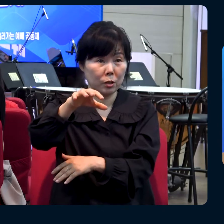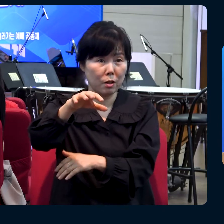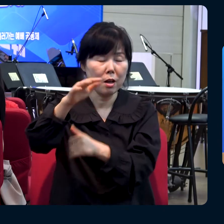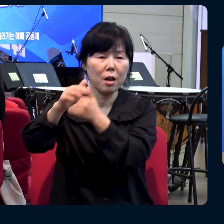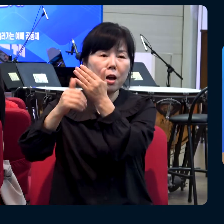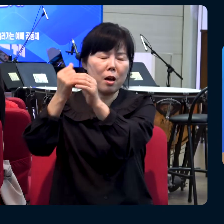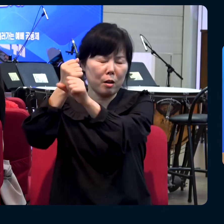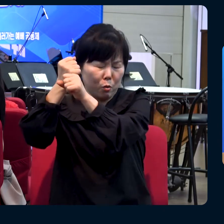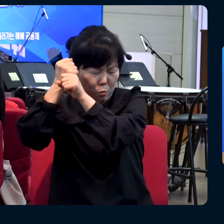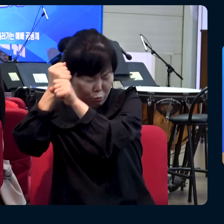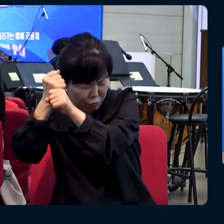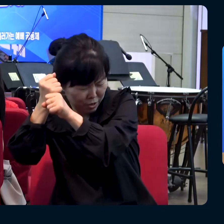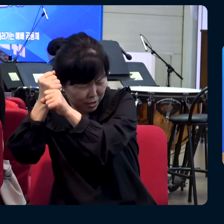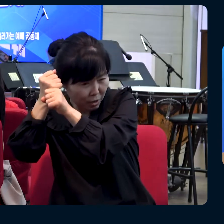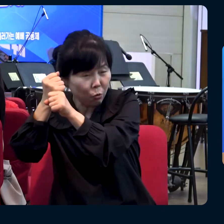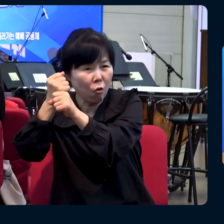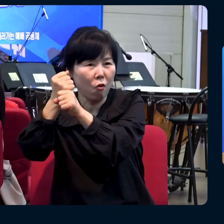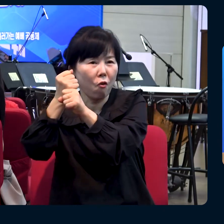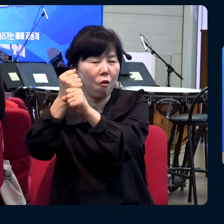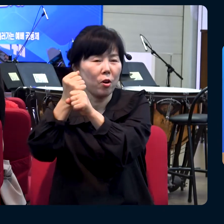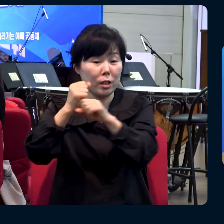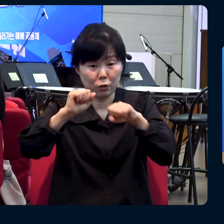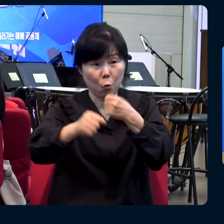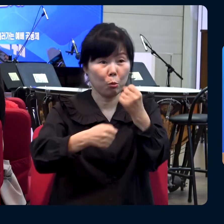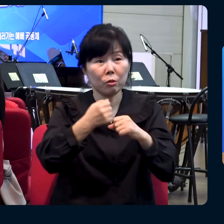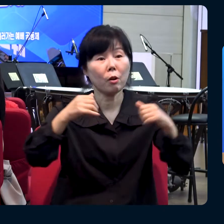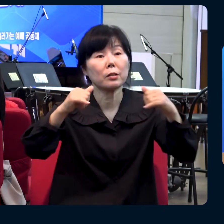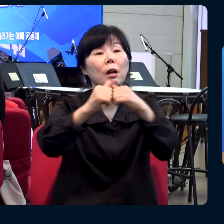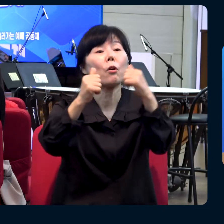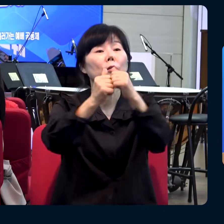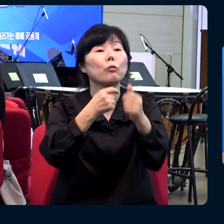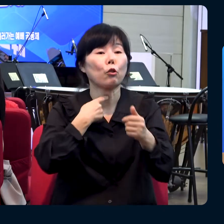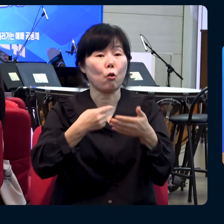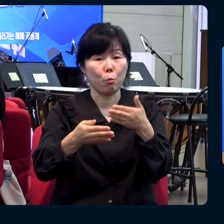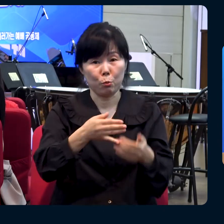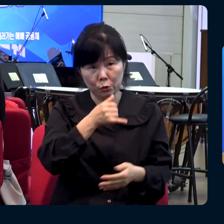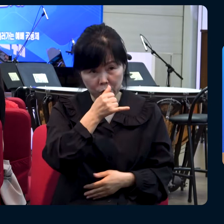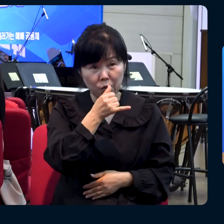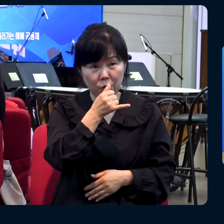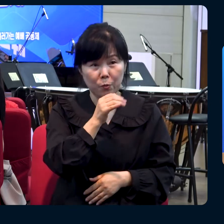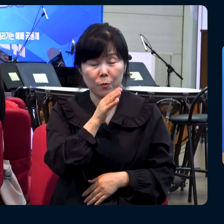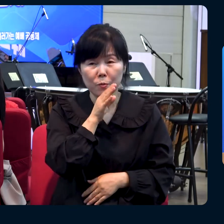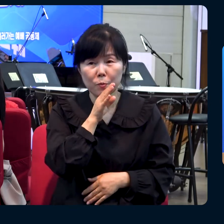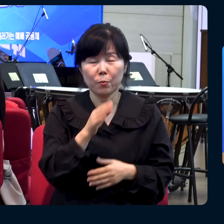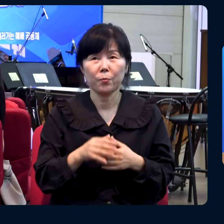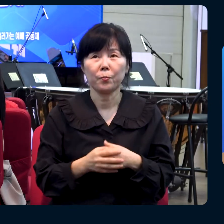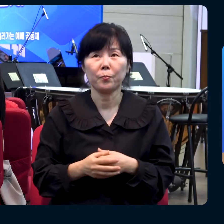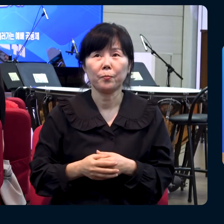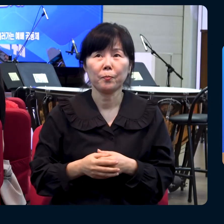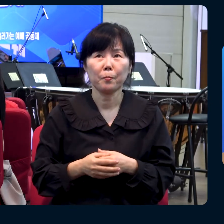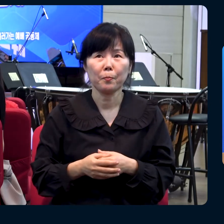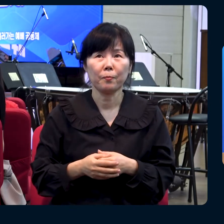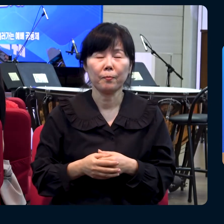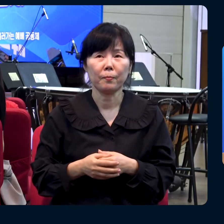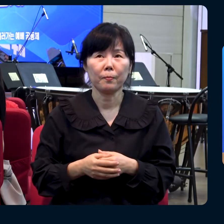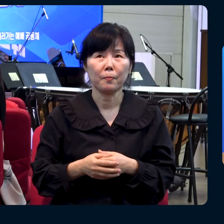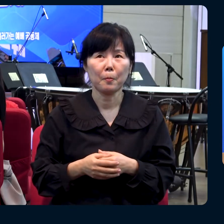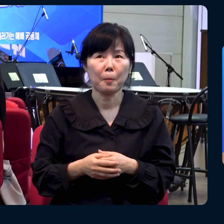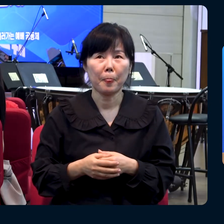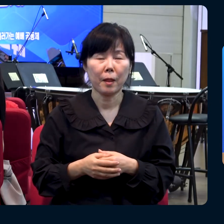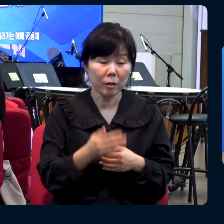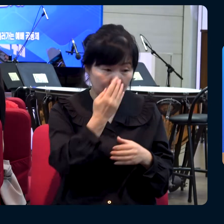하나님을 의지하며 살았던 경험이 있었습니다. 그리고 그 현장에 도착하는 겁니다. 모든 어른들이